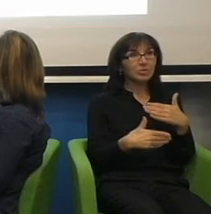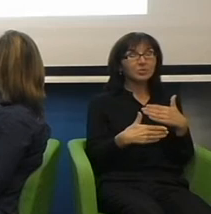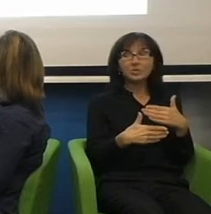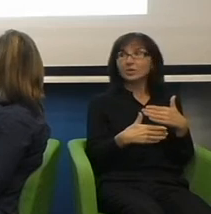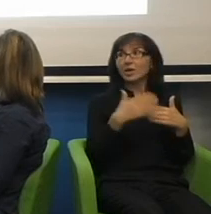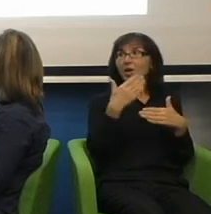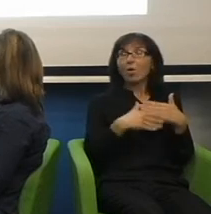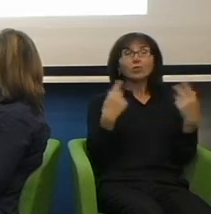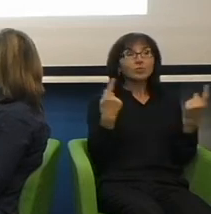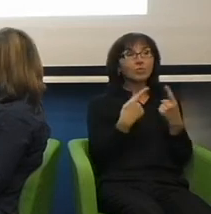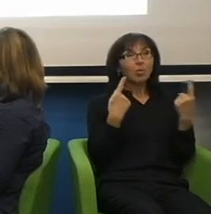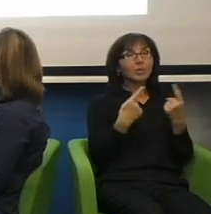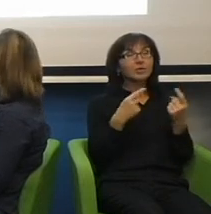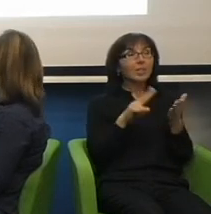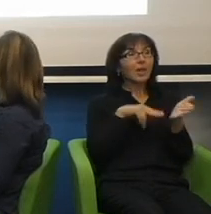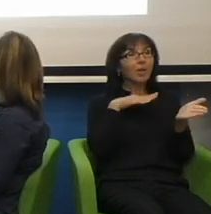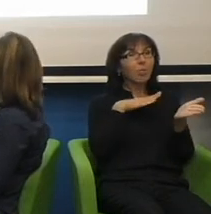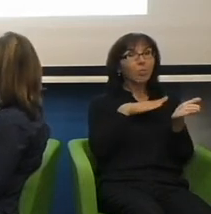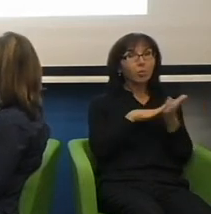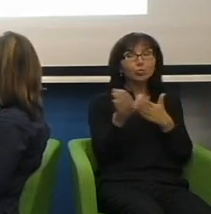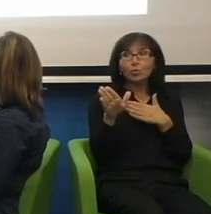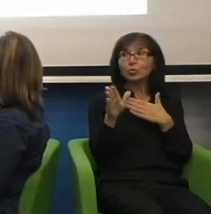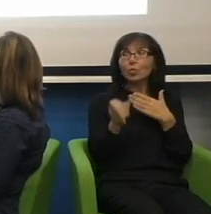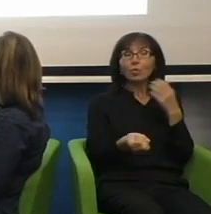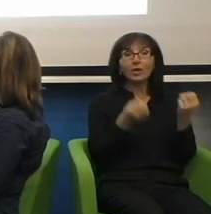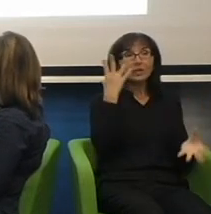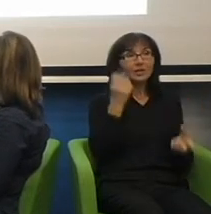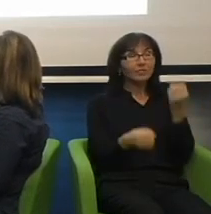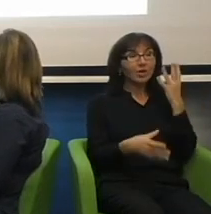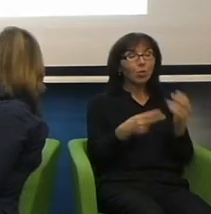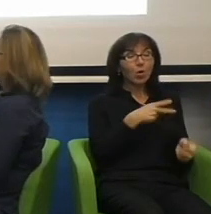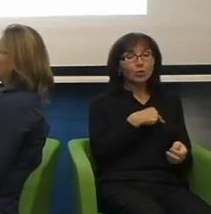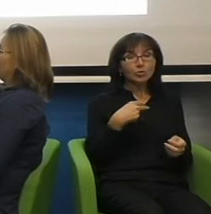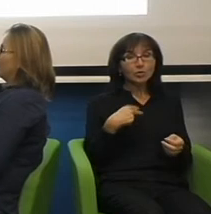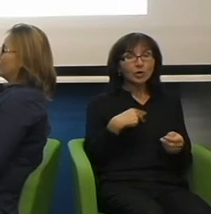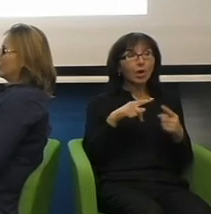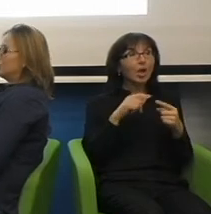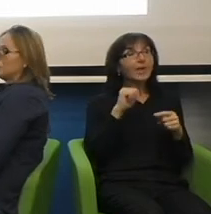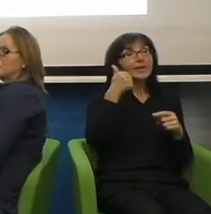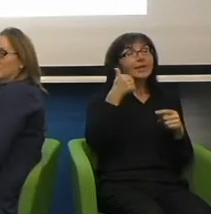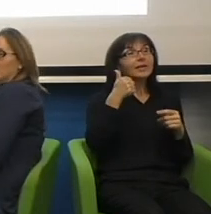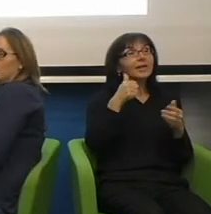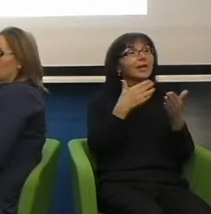Kończy się w tym momencie, czyli na początku karnawału Solidarności. Czyli dzień po strajku.